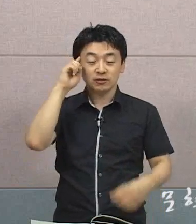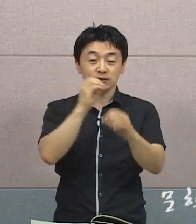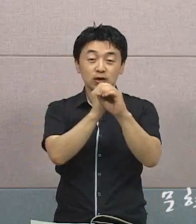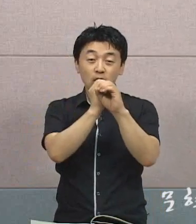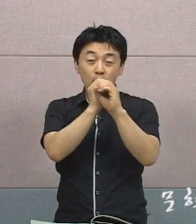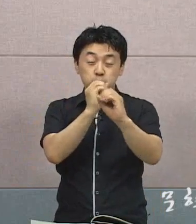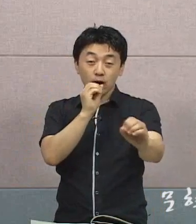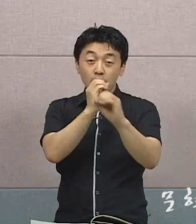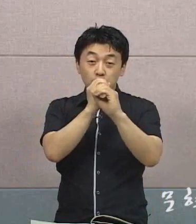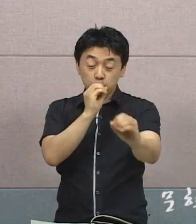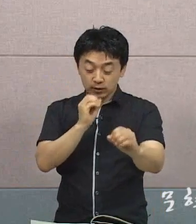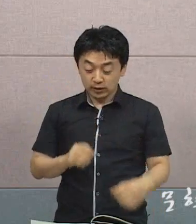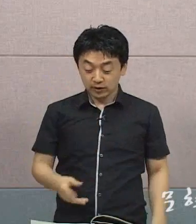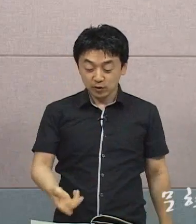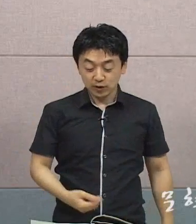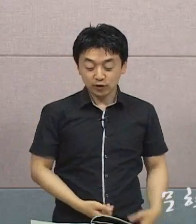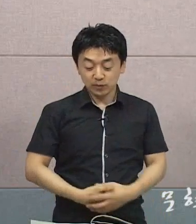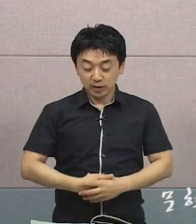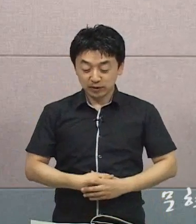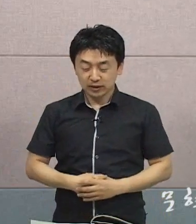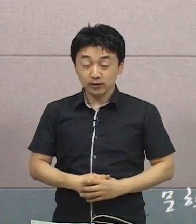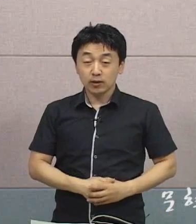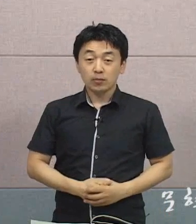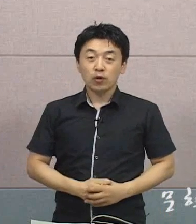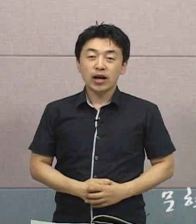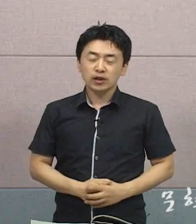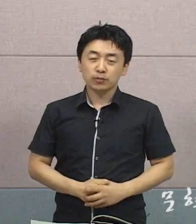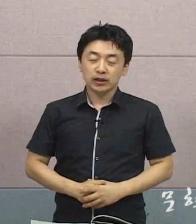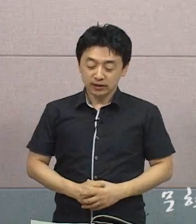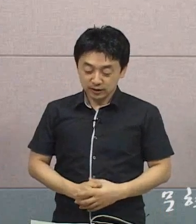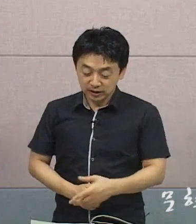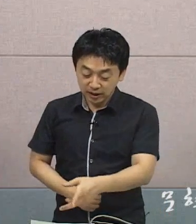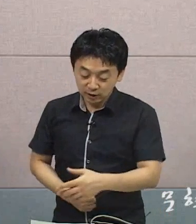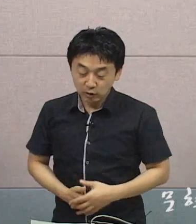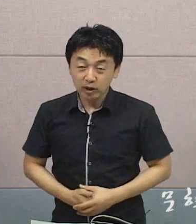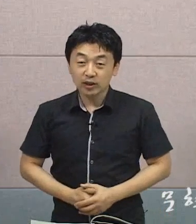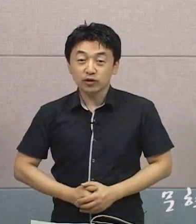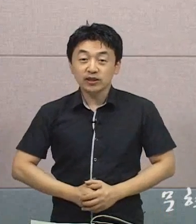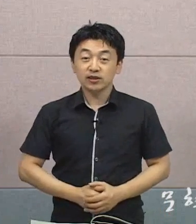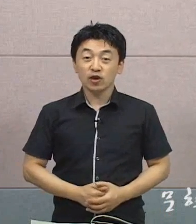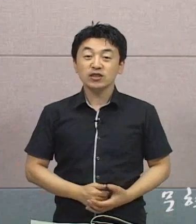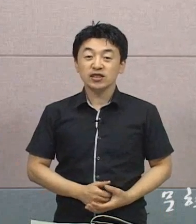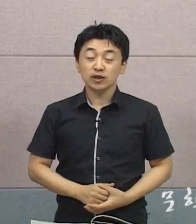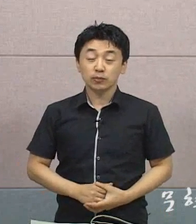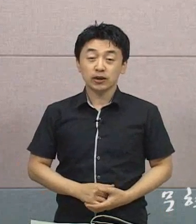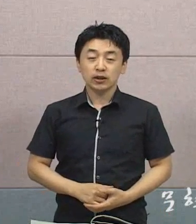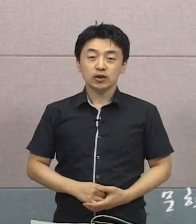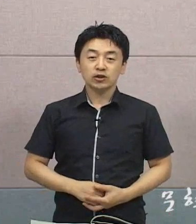그래서 이렇게 사용을 해주시면 됩니다. 그래서 뭐가 하나도 없다. 근데 그냥 하나도 없다가 아니고 사실은 정신이 하나도 없다. 정신이 없다.